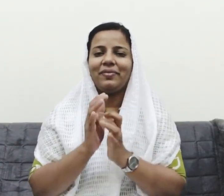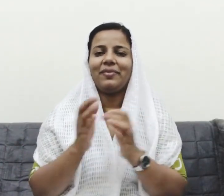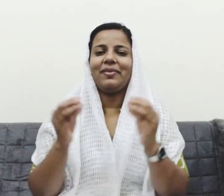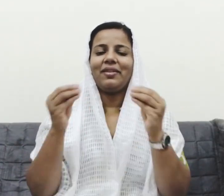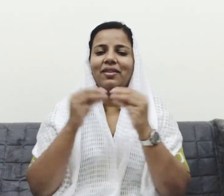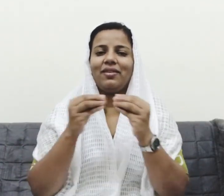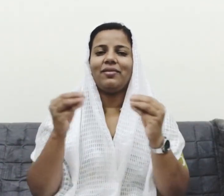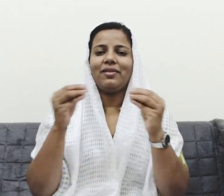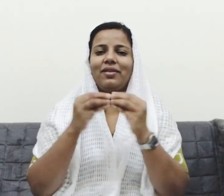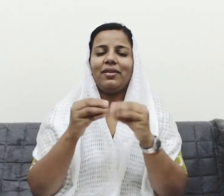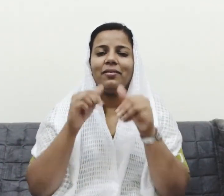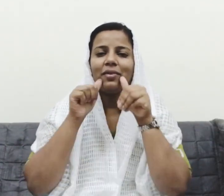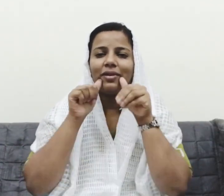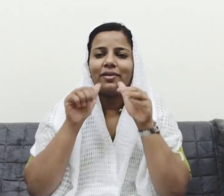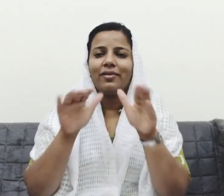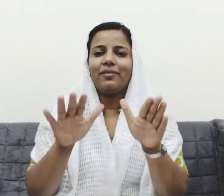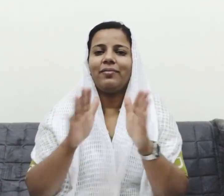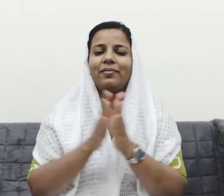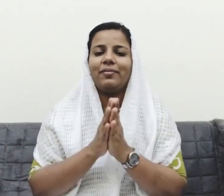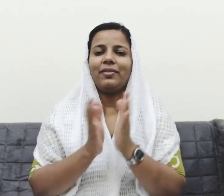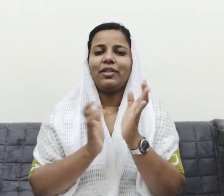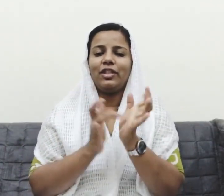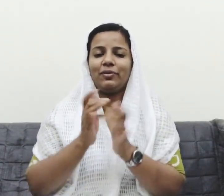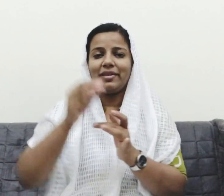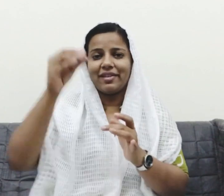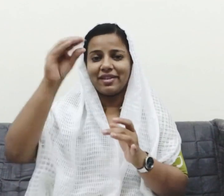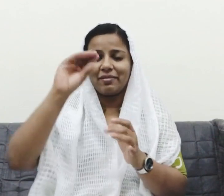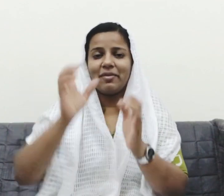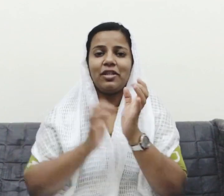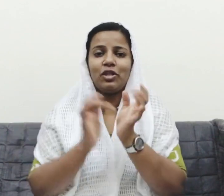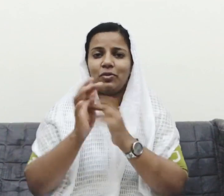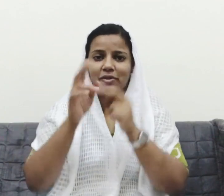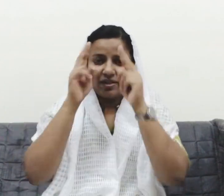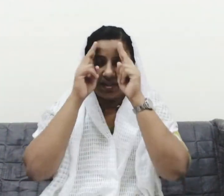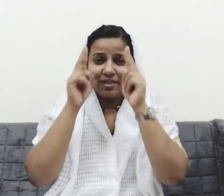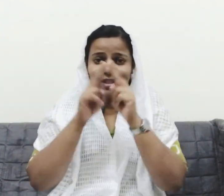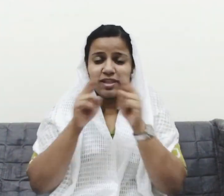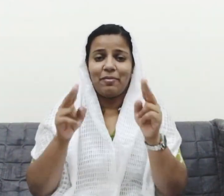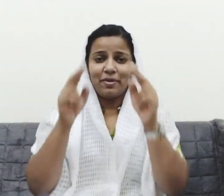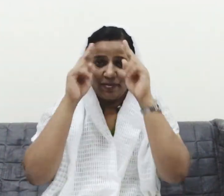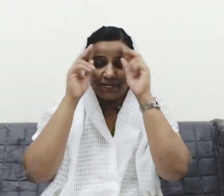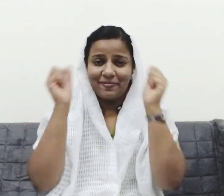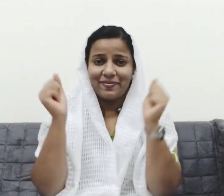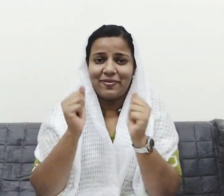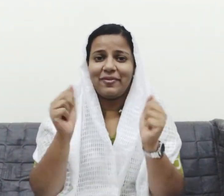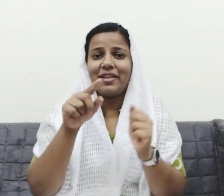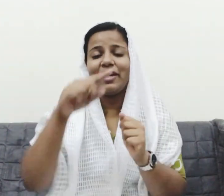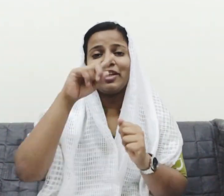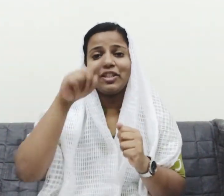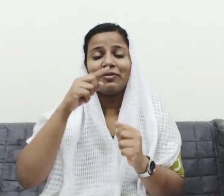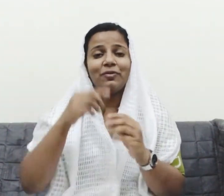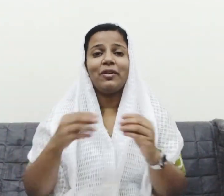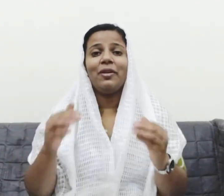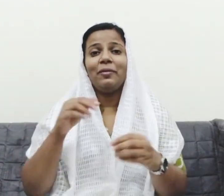നിങ്ങളെ ധാരാളം ധാരാളമായിട്ട് അനുഗ്രഹിക്കട്ടെ. കർത്താവിന്റെ കൃപയും കർത്താവിന്റെ സമാധാനവും സ്വസ്ഥതയും ഒക്കെ നിങ്ങളുടെ ജീവിതത്തിൽ